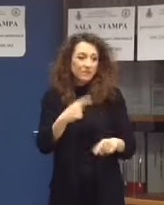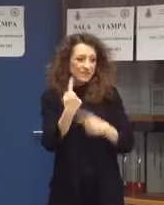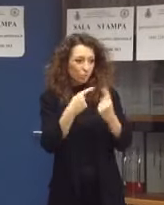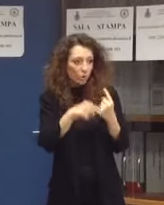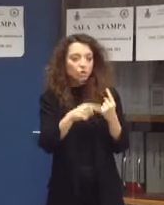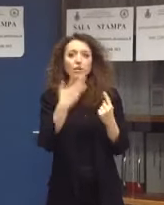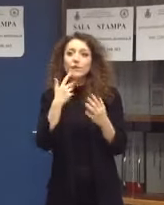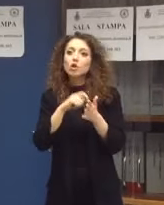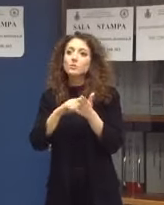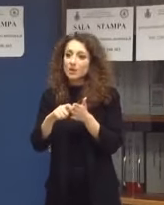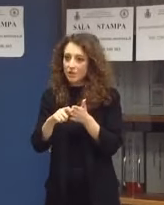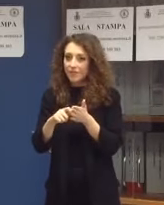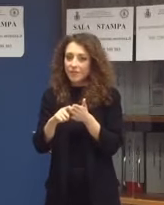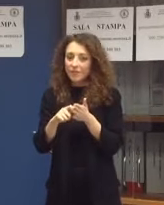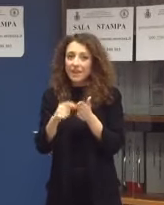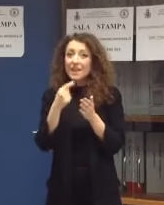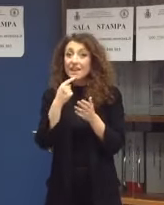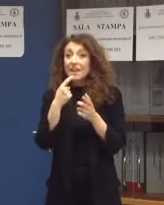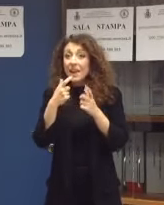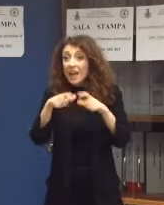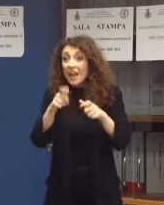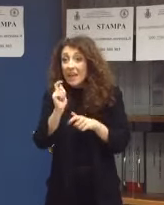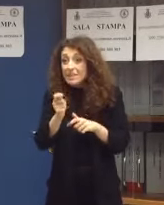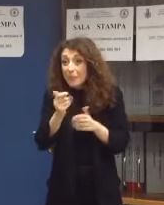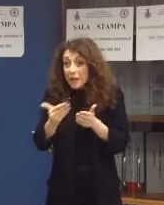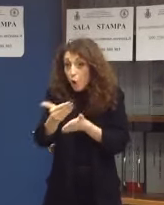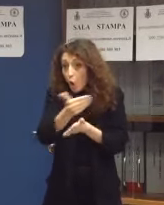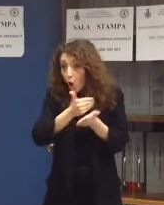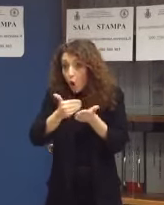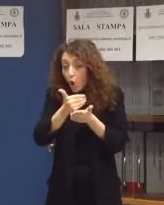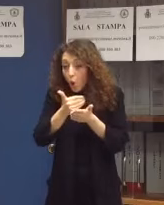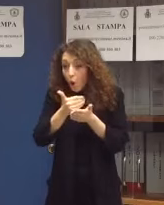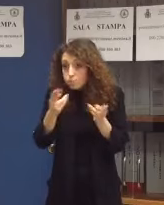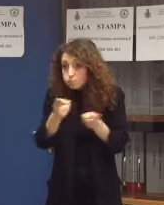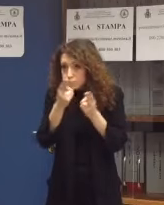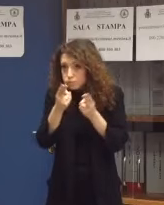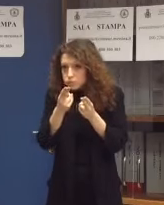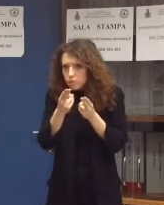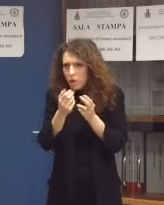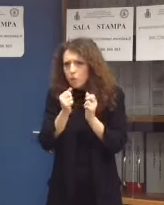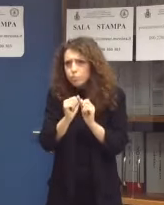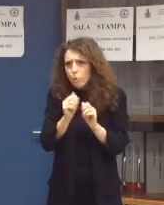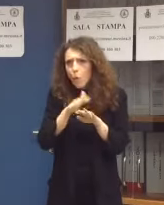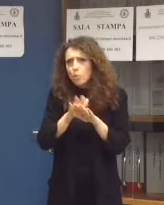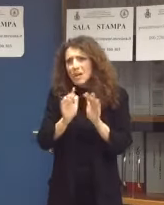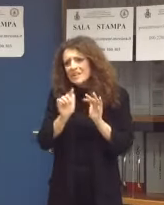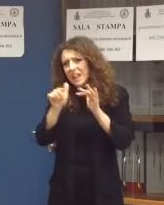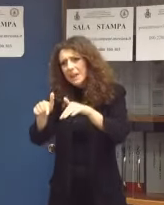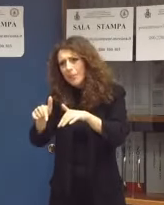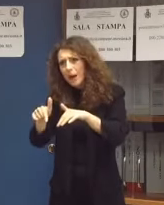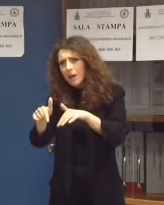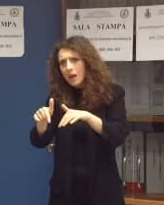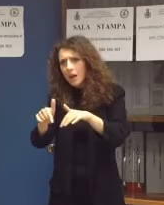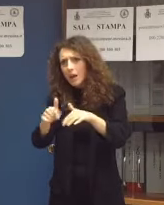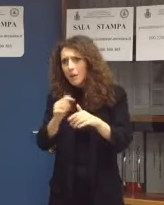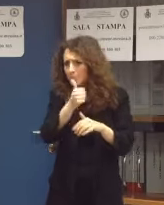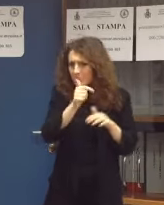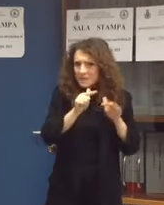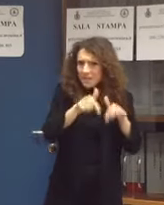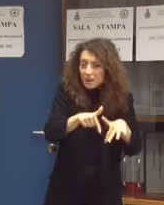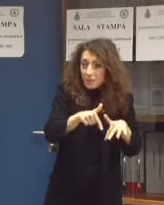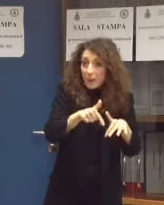chi non ha speso l'importo della settimana può utilizzarlo nella settimana successiva, non è un problema.